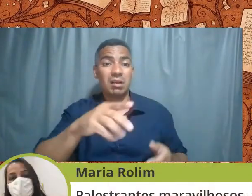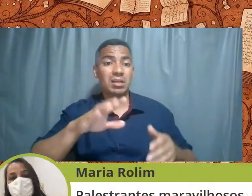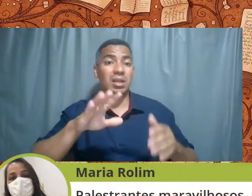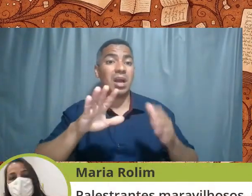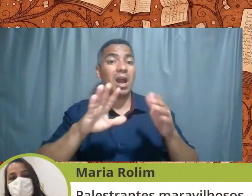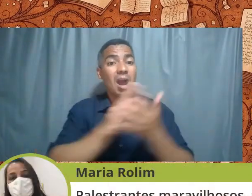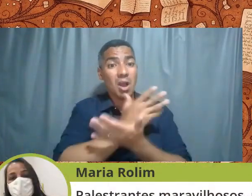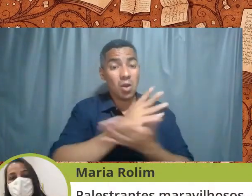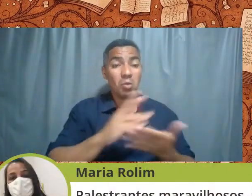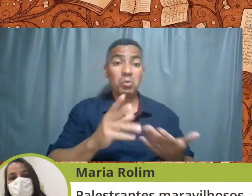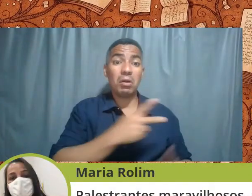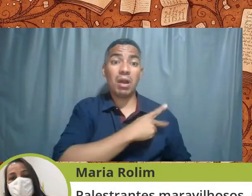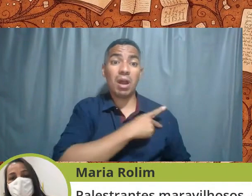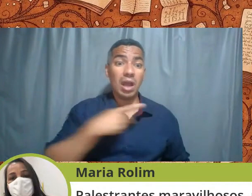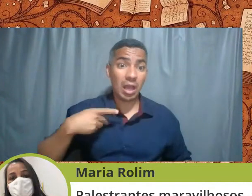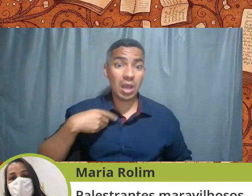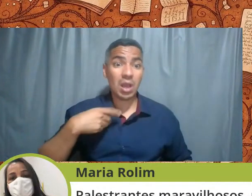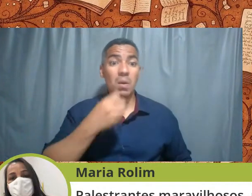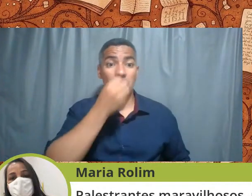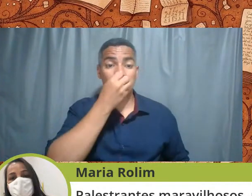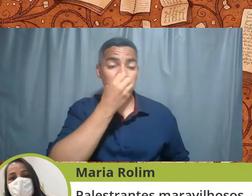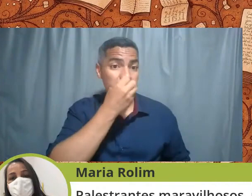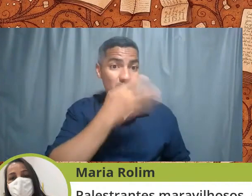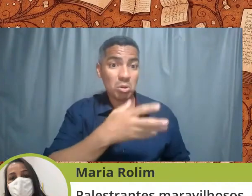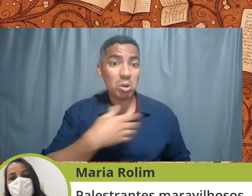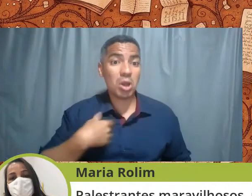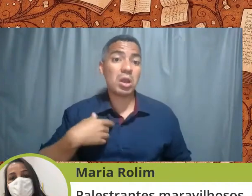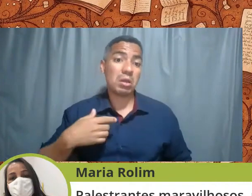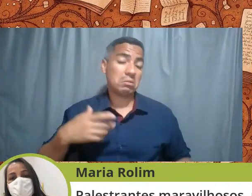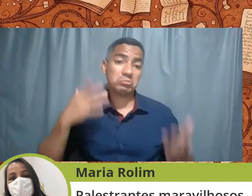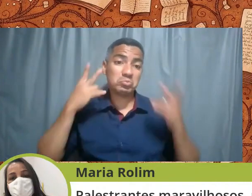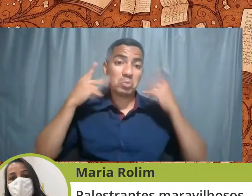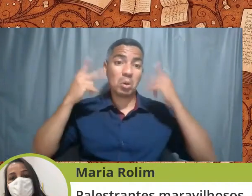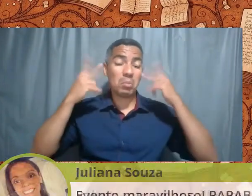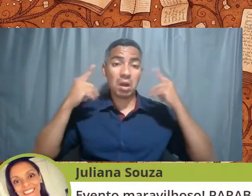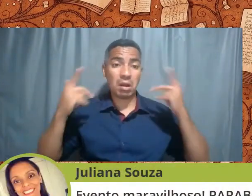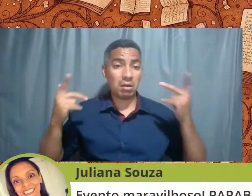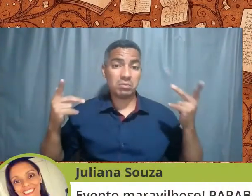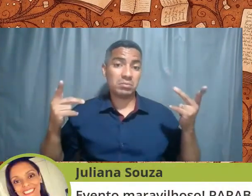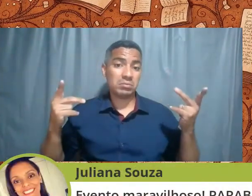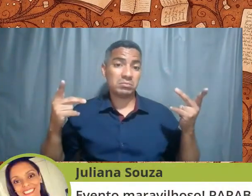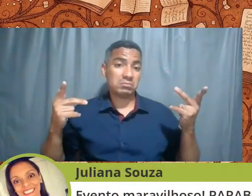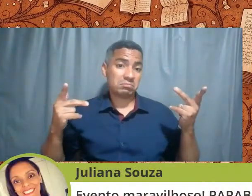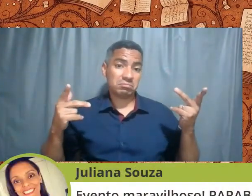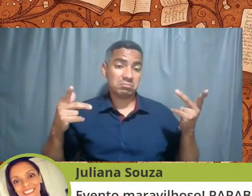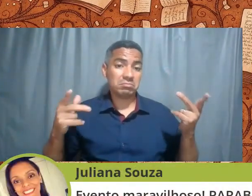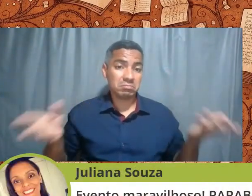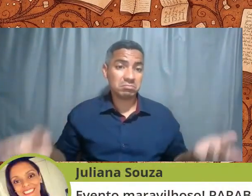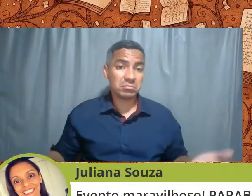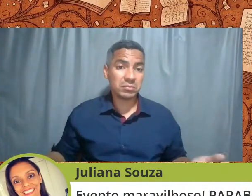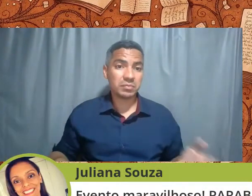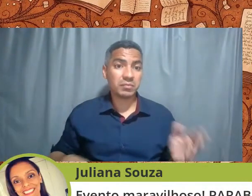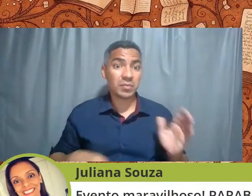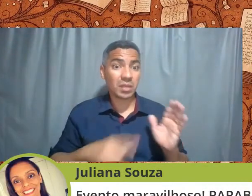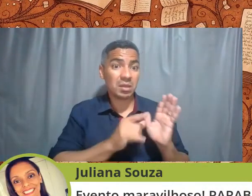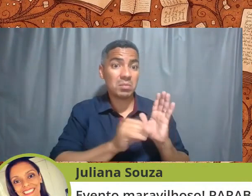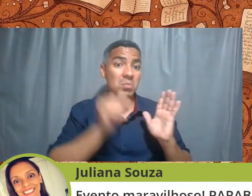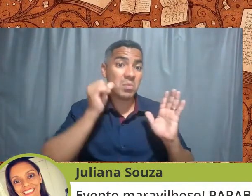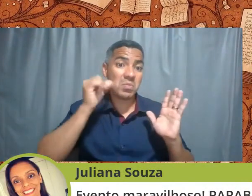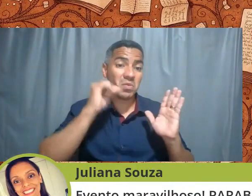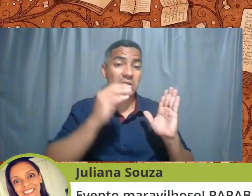nos disse, né, a Judith Butler, né, na sua obra Problemas de Gênero,